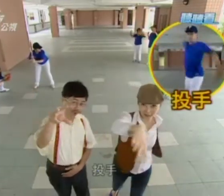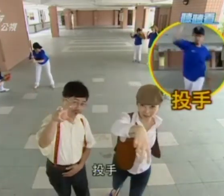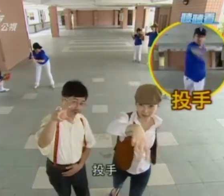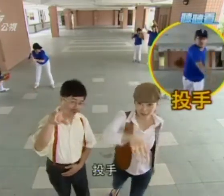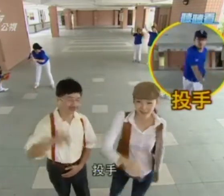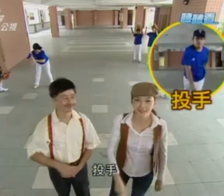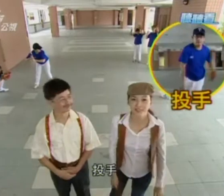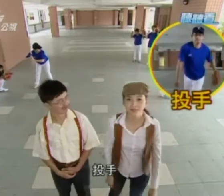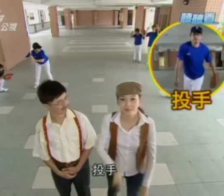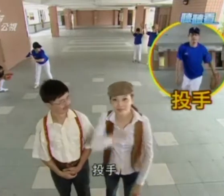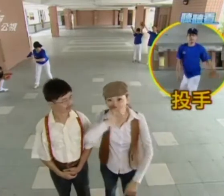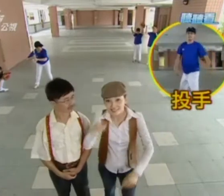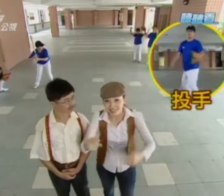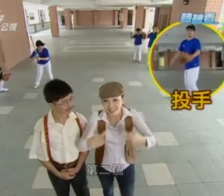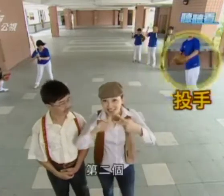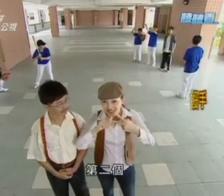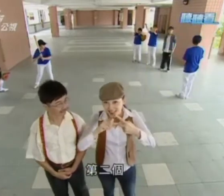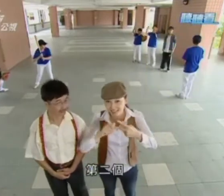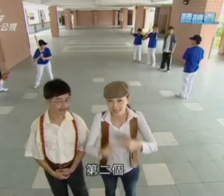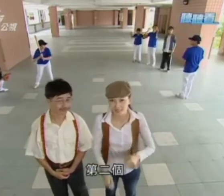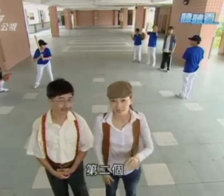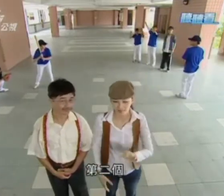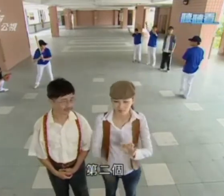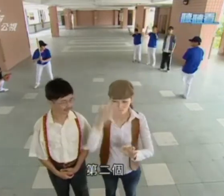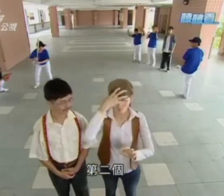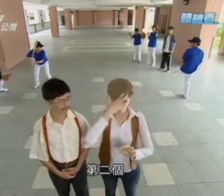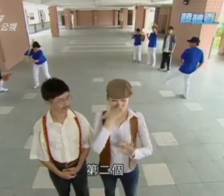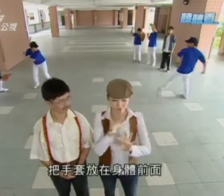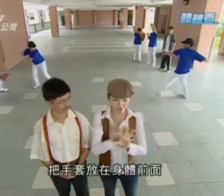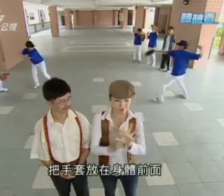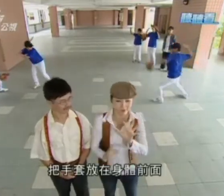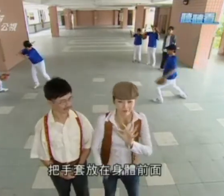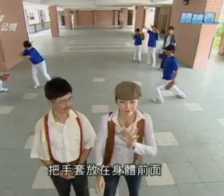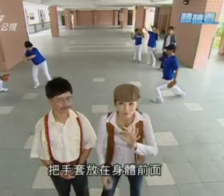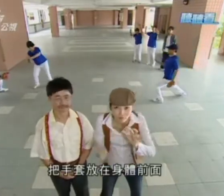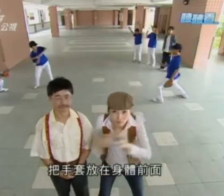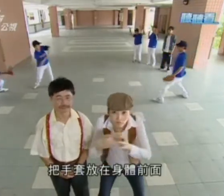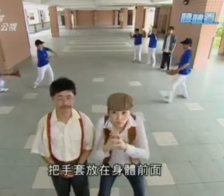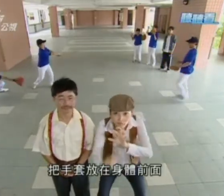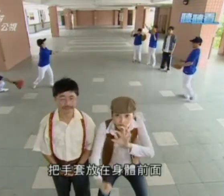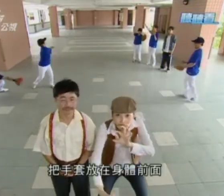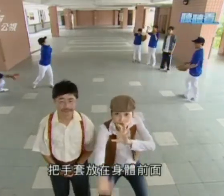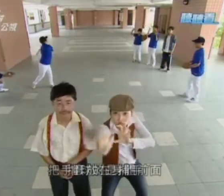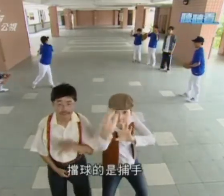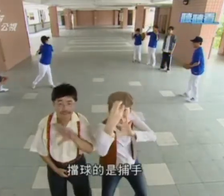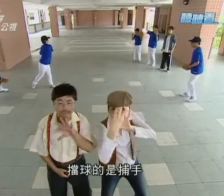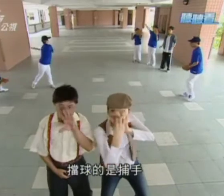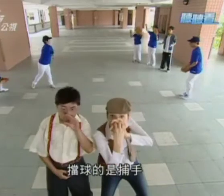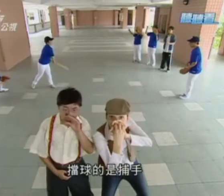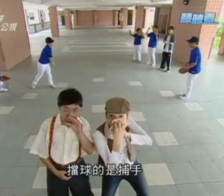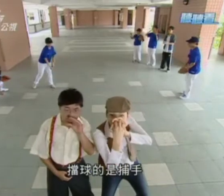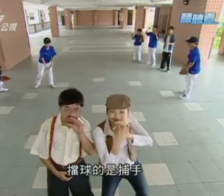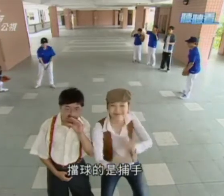投手。 第二个，把手套放在身体前面挡球的是捕手。